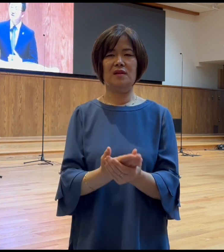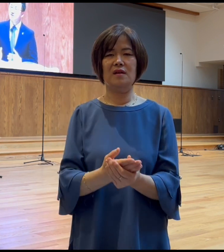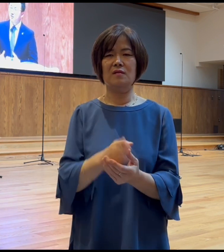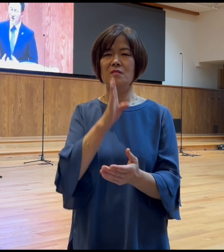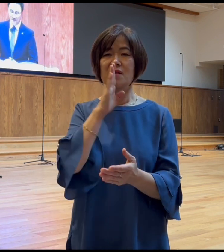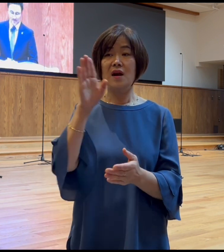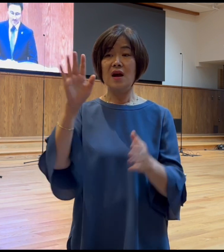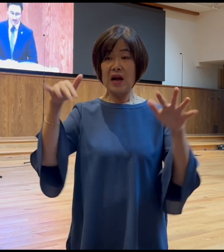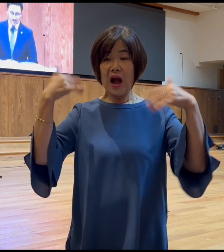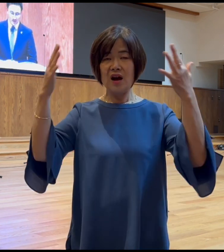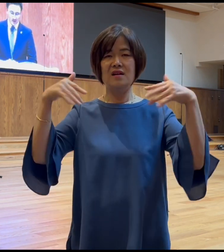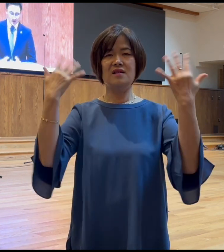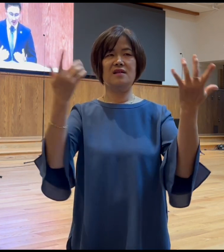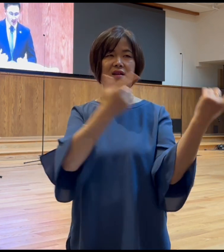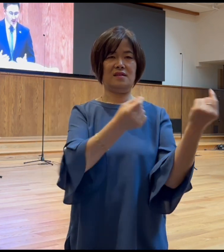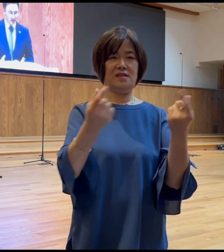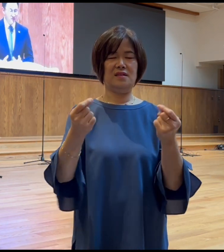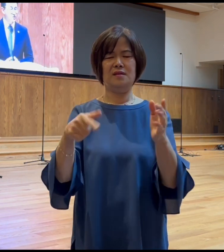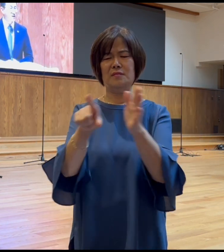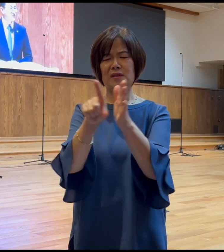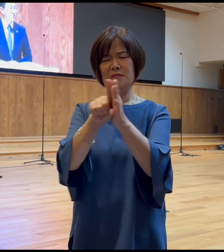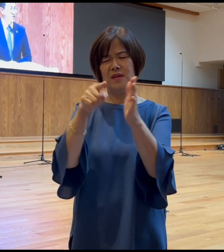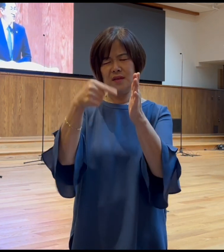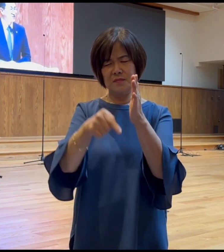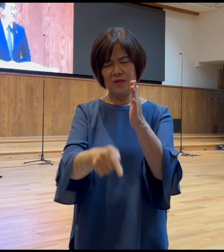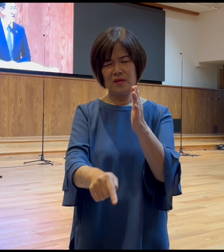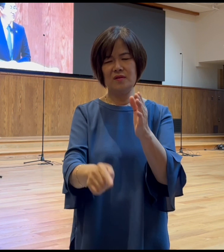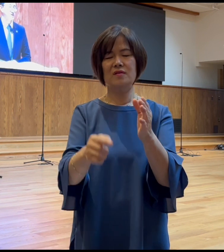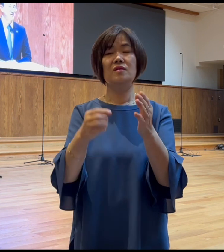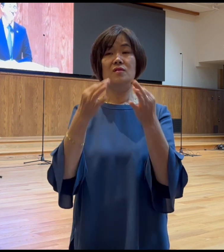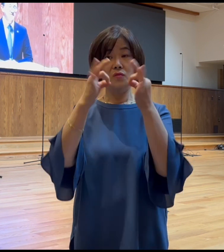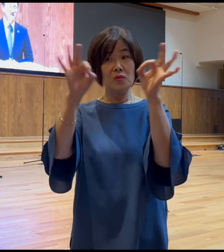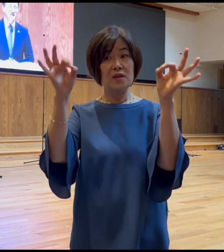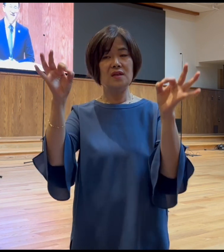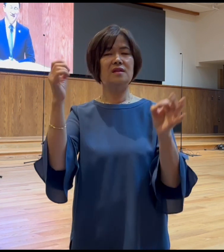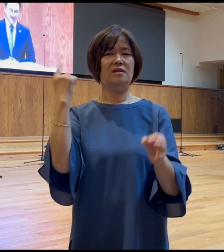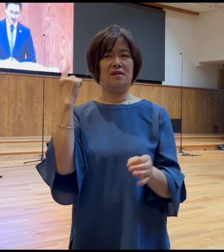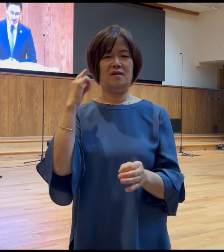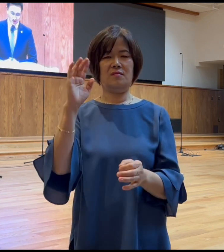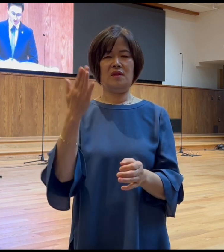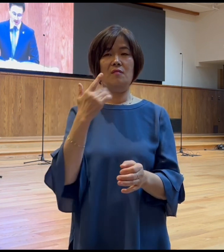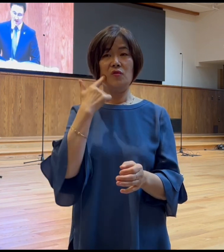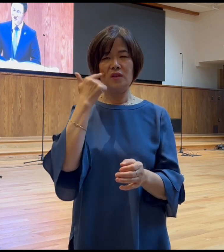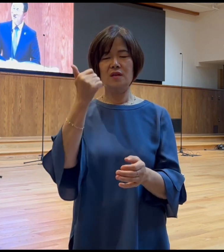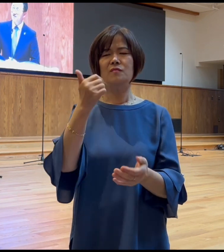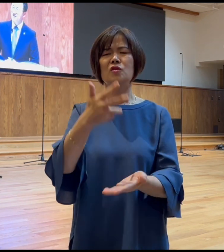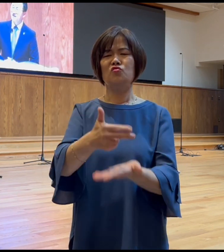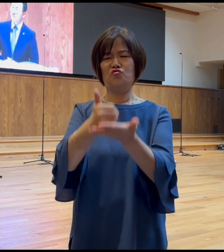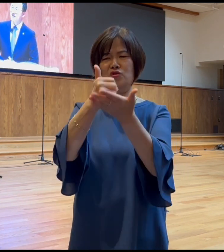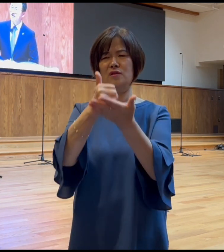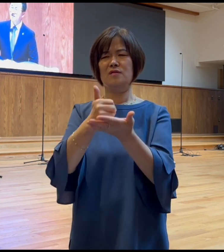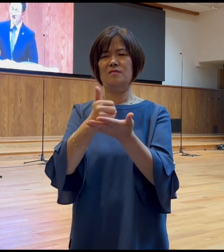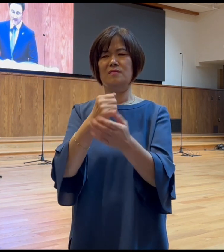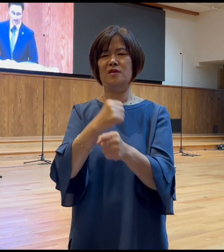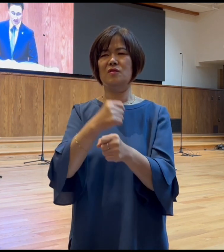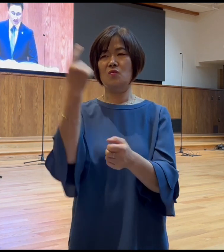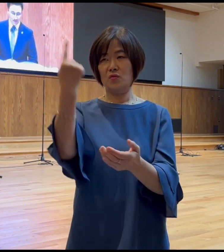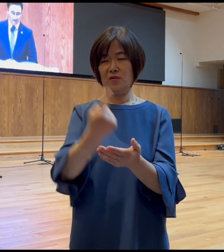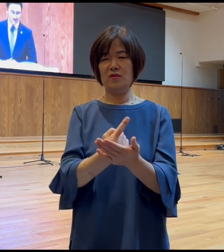완숙한 가을처럼 신앙이 깊어져 가는 소리도 듣습니다. 목사님, 주님이 계셔서